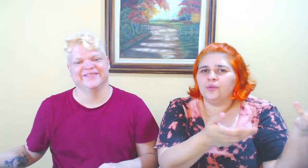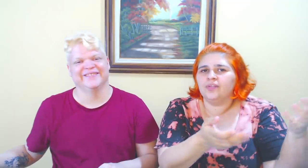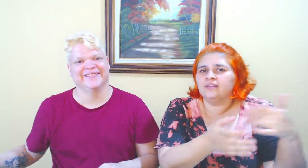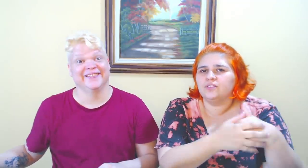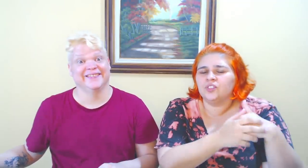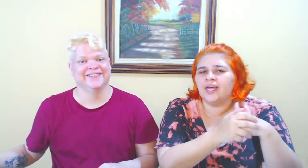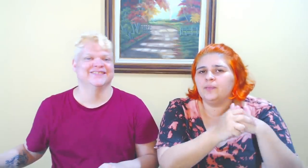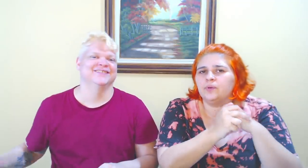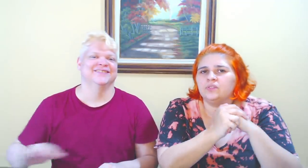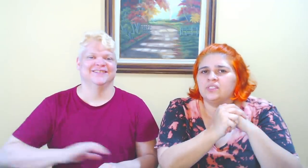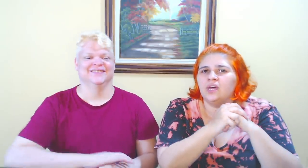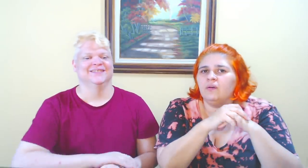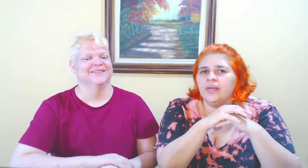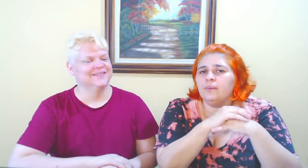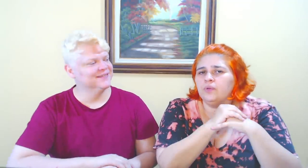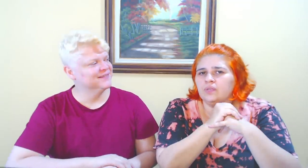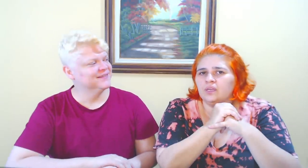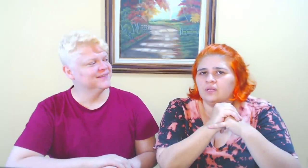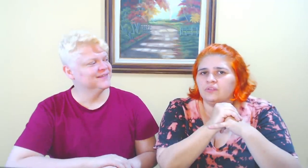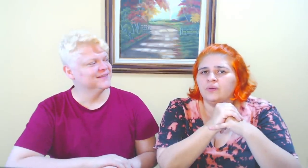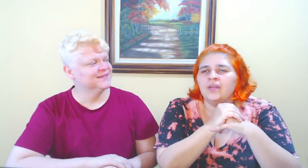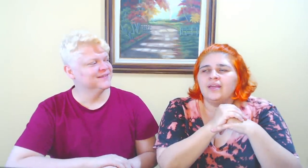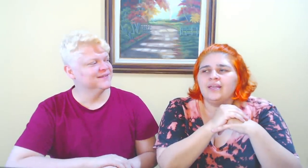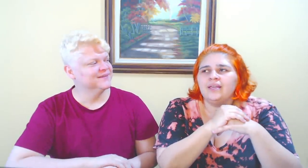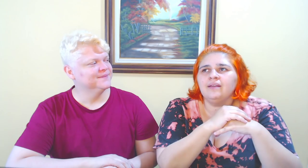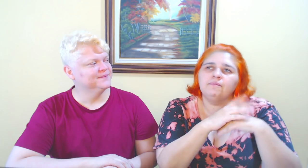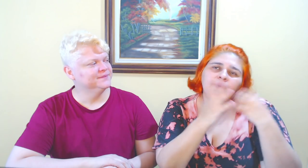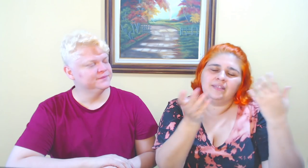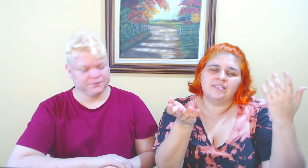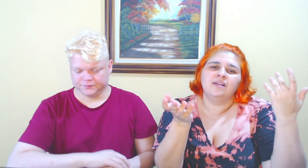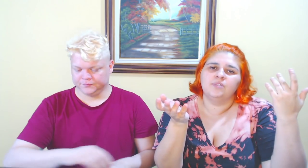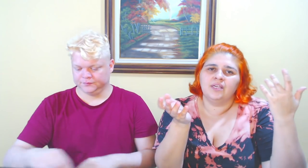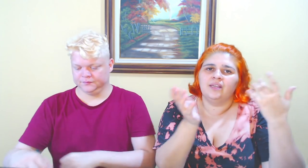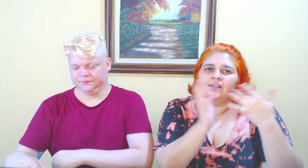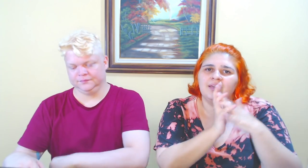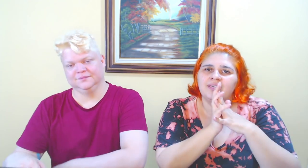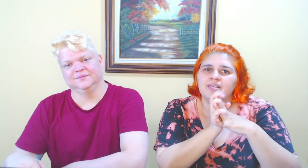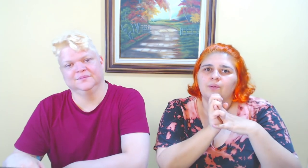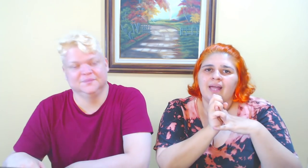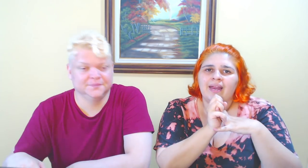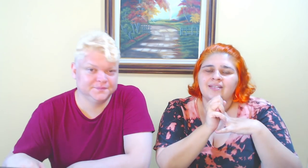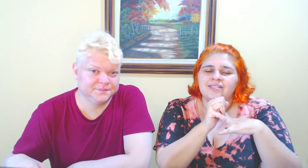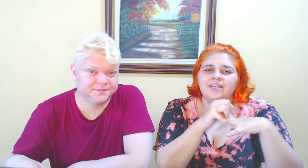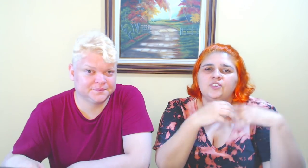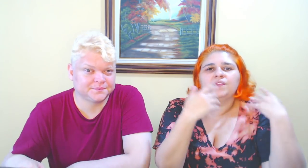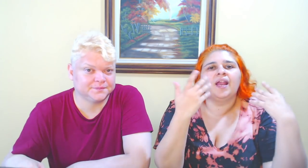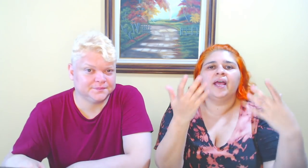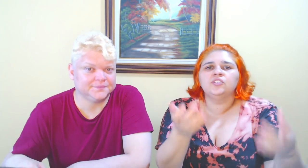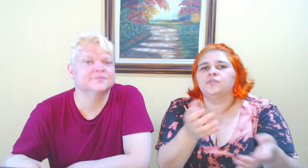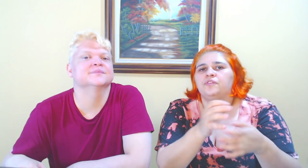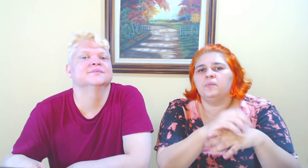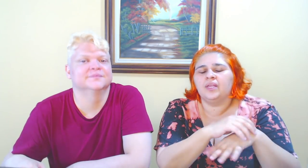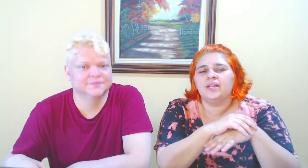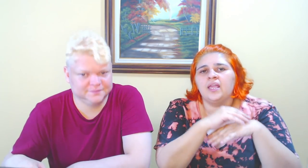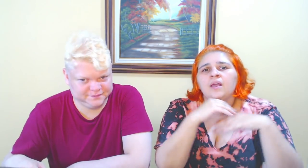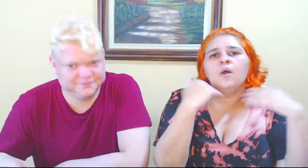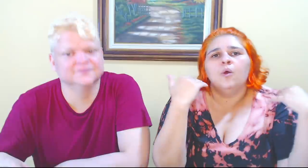Dentro de cada produção Ele é muito incrível E precisamos aqui Ressaltar As cenas finais Do filme Que tem Uma